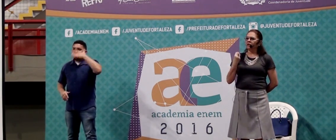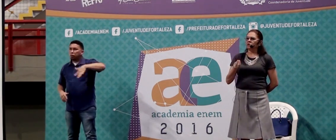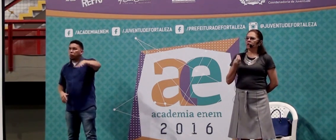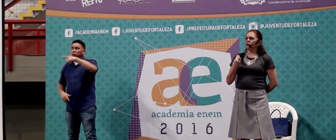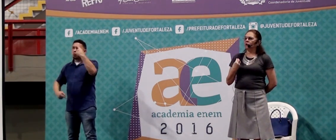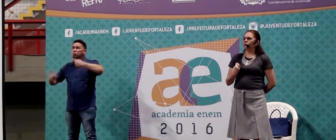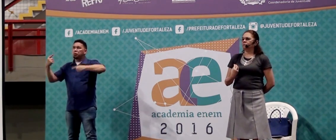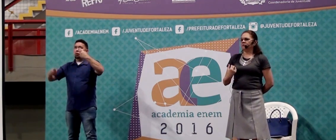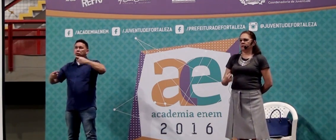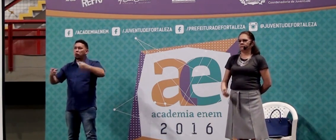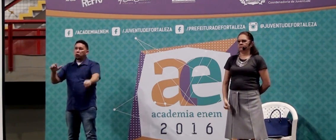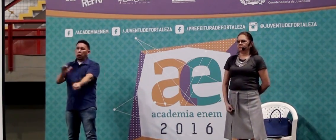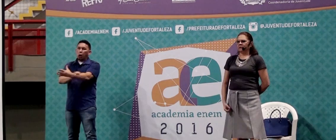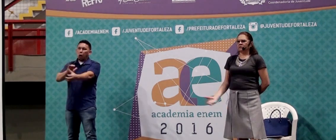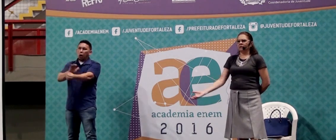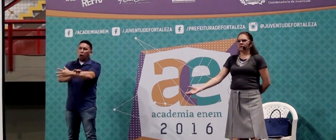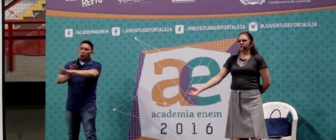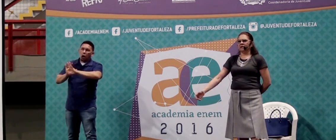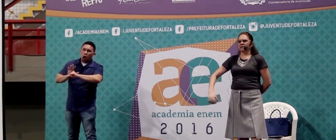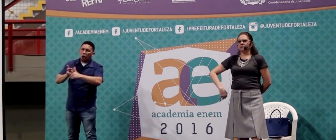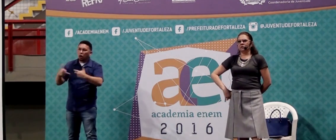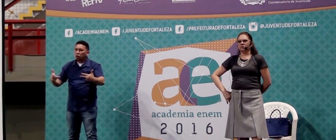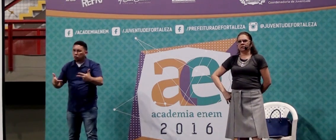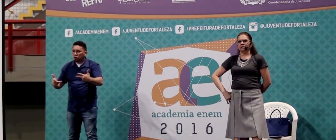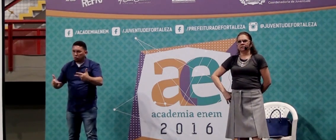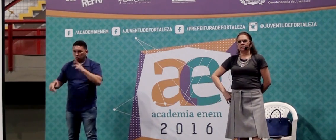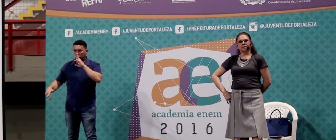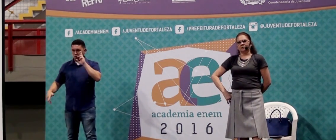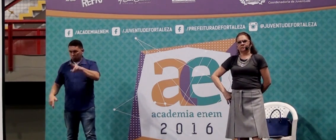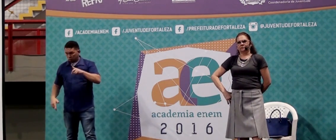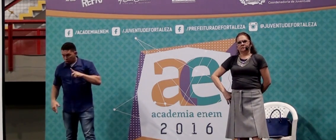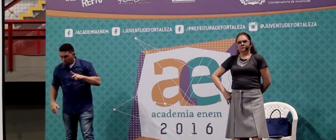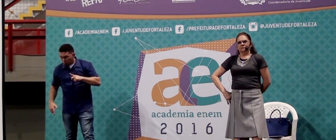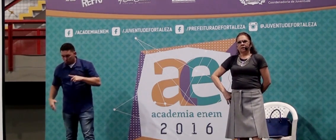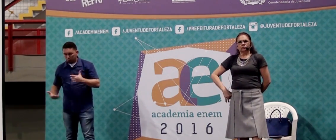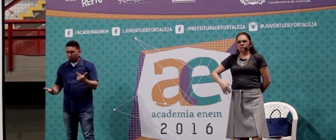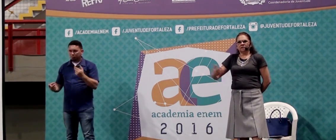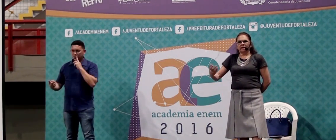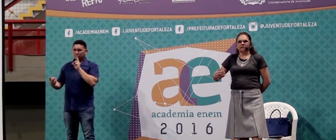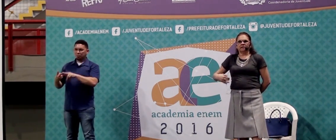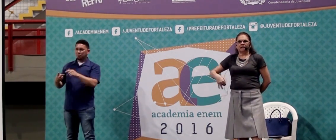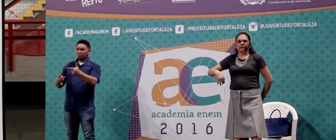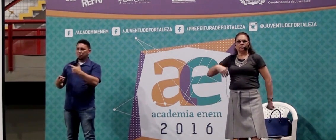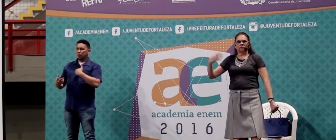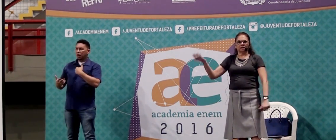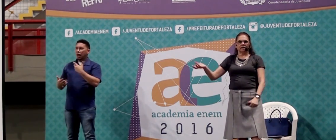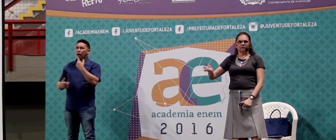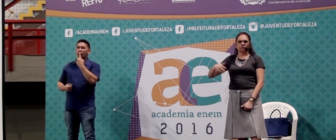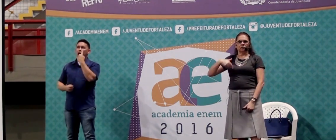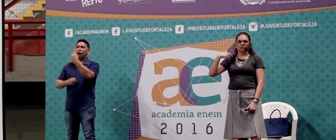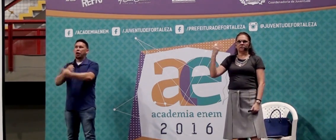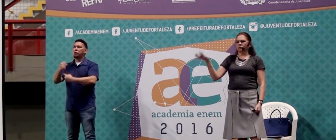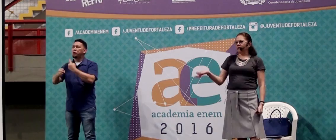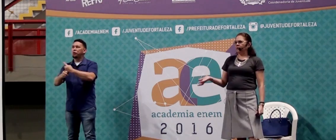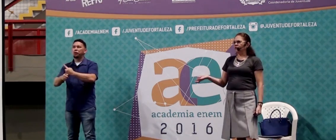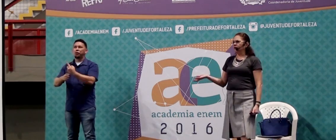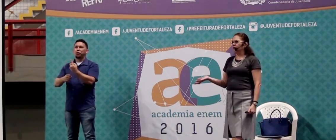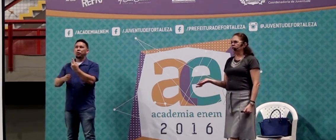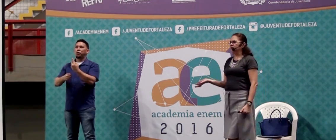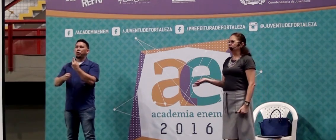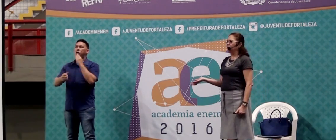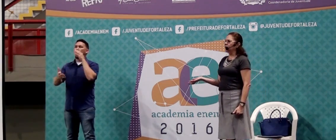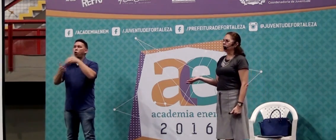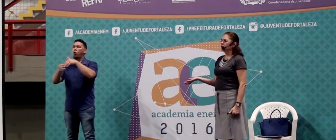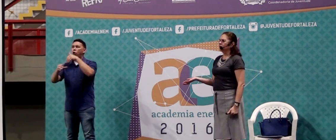uma política corrupta? Pessoal, tem essa resposta? Não. Eu não sei se é daqui a 2 eleições ou até o